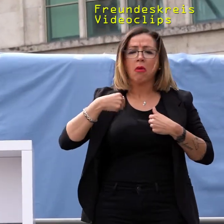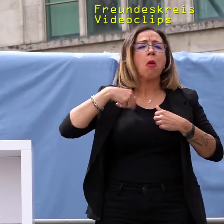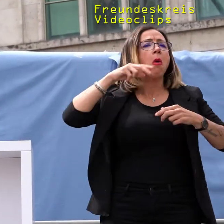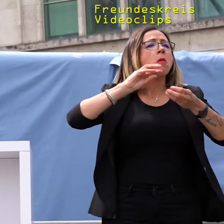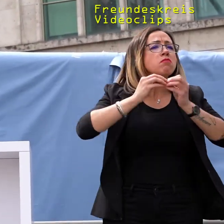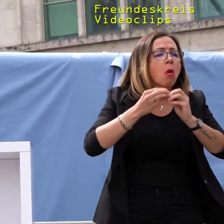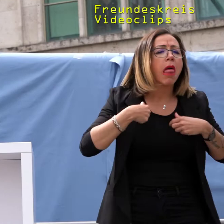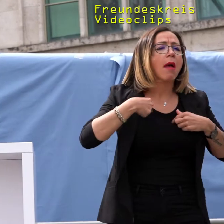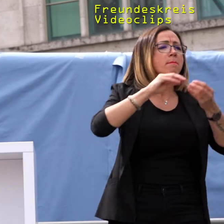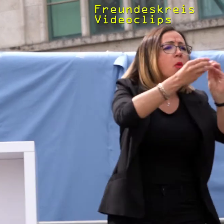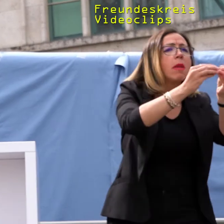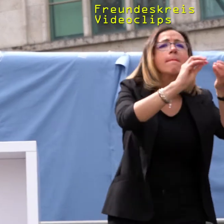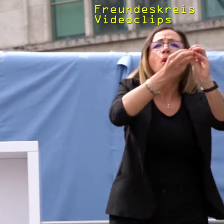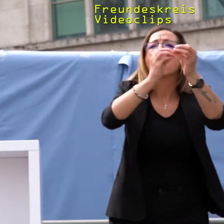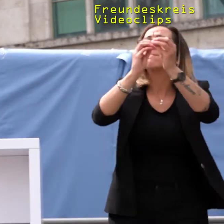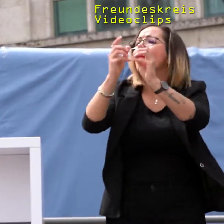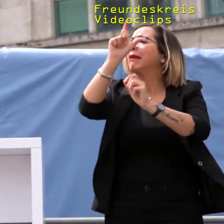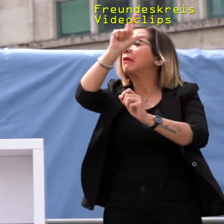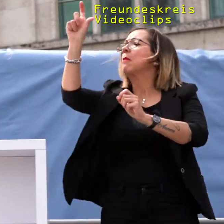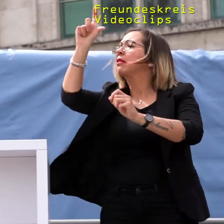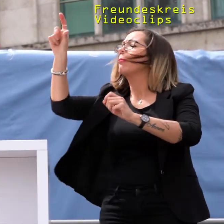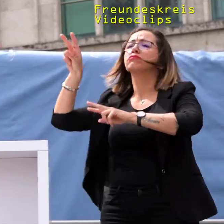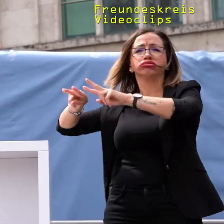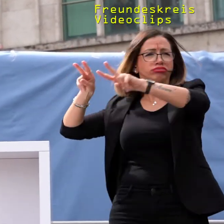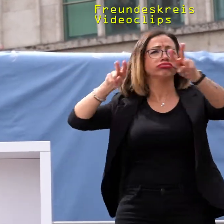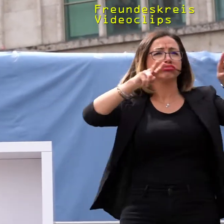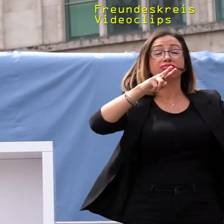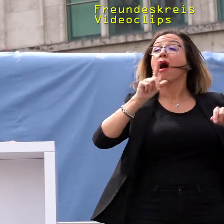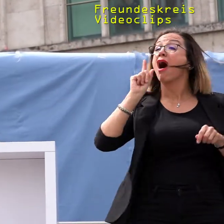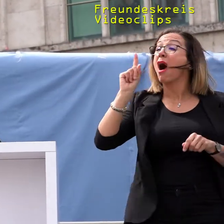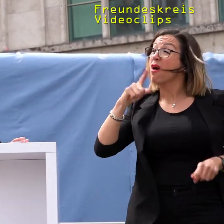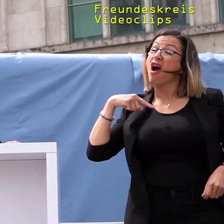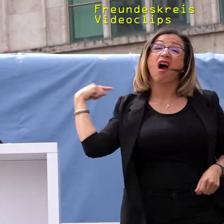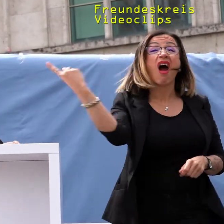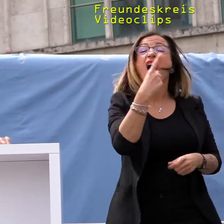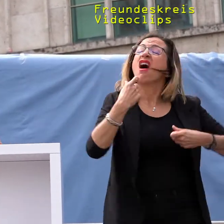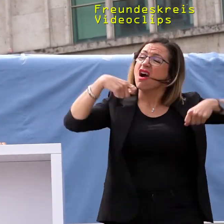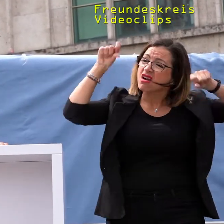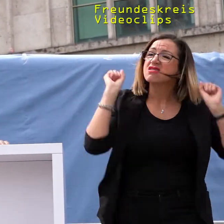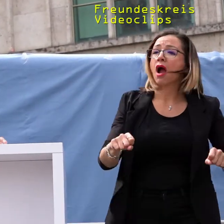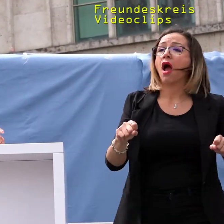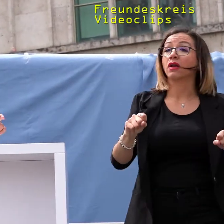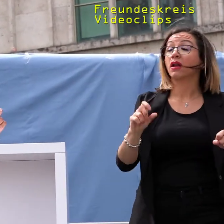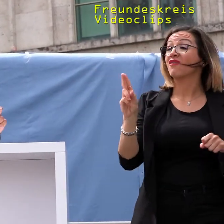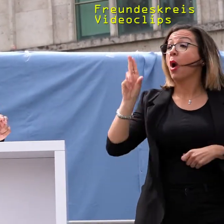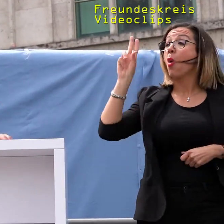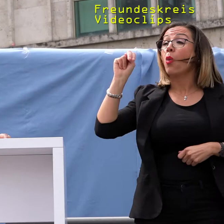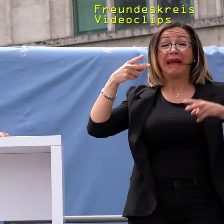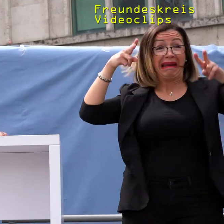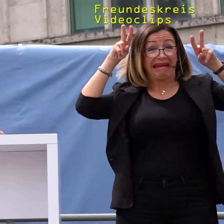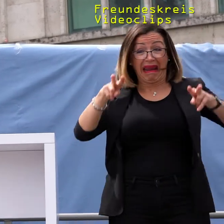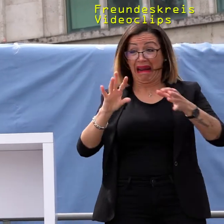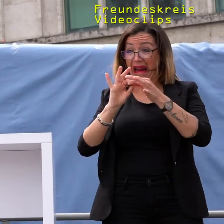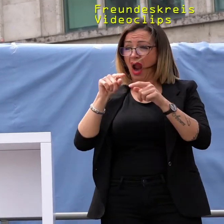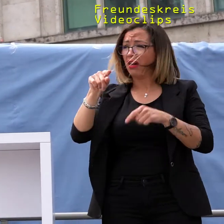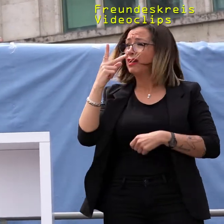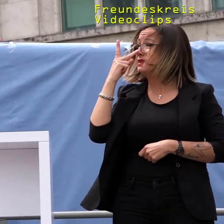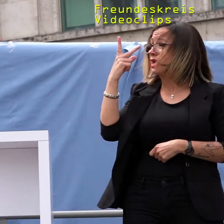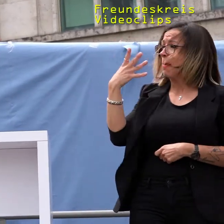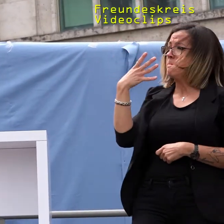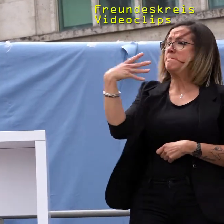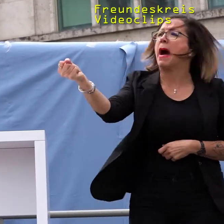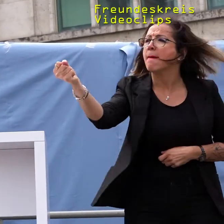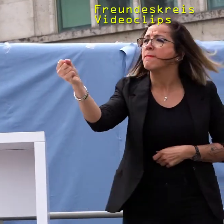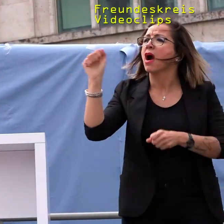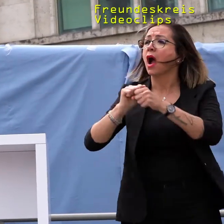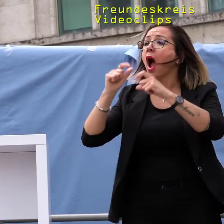Probleme, die uns unmittelbar beschäftigen, doch sind wir alle in der Lage, Ungerechtigkeit zu erkennen und uns dazu zu entscheiden, nicht unsere Augen